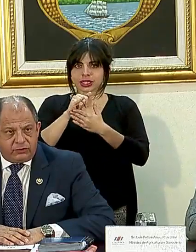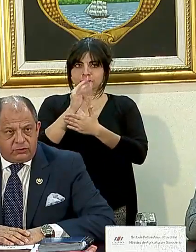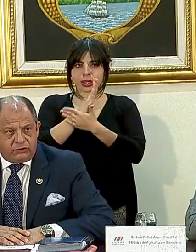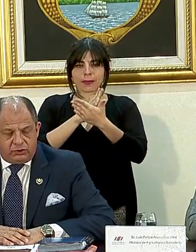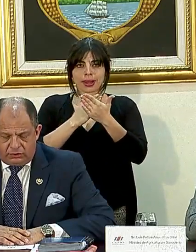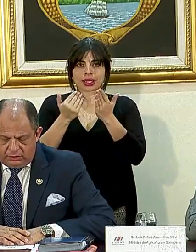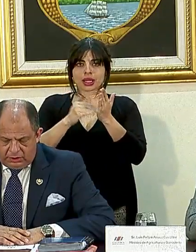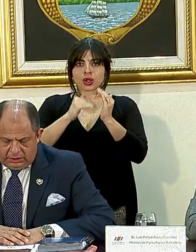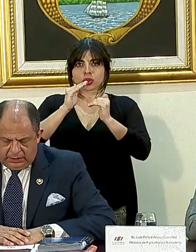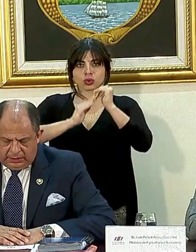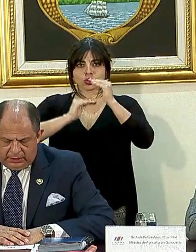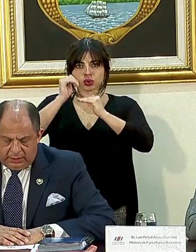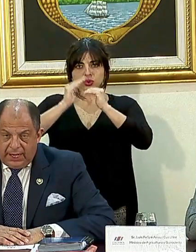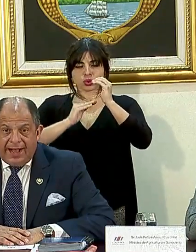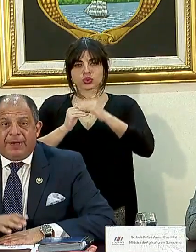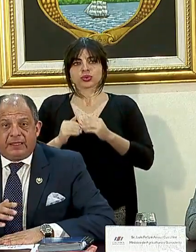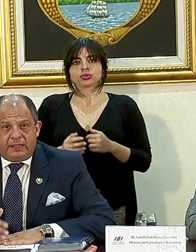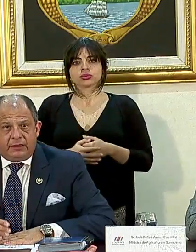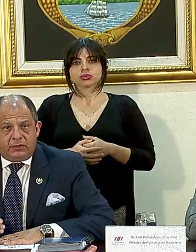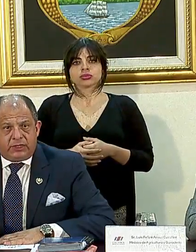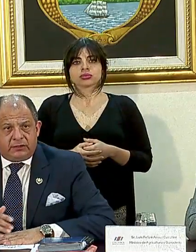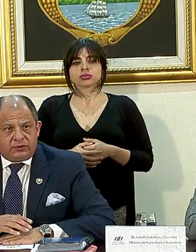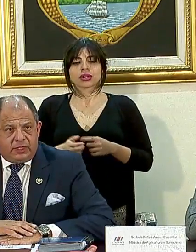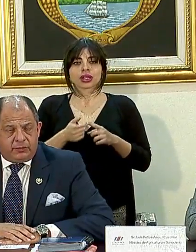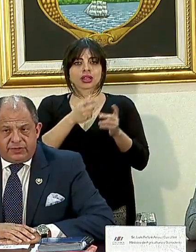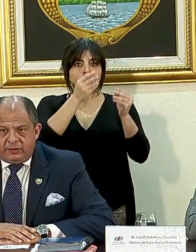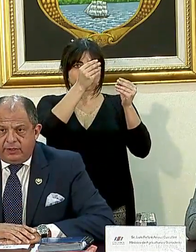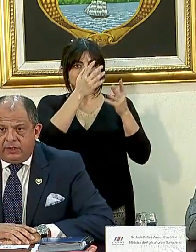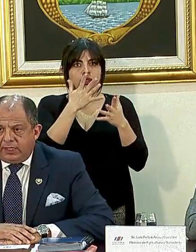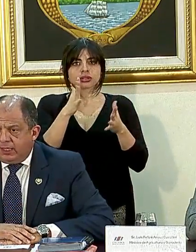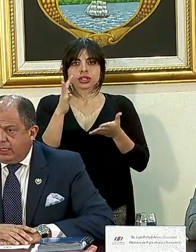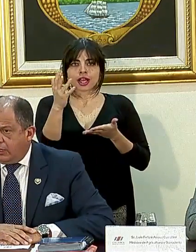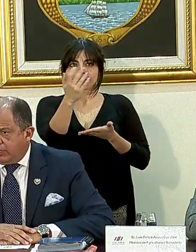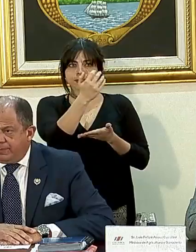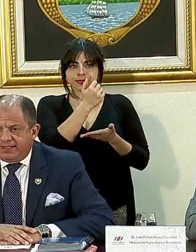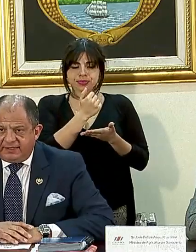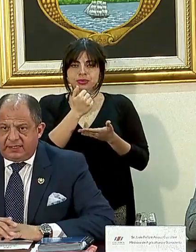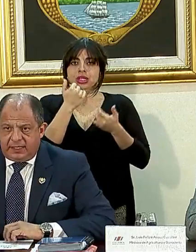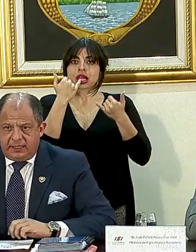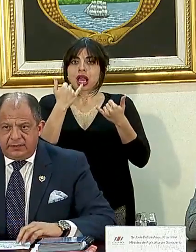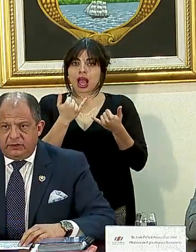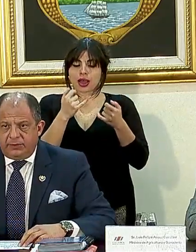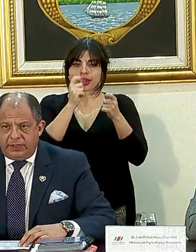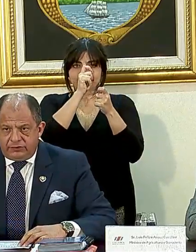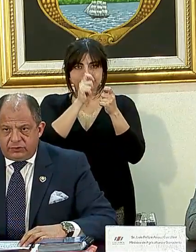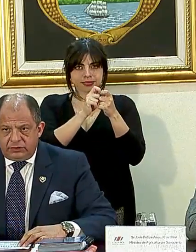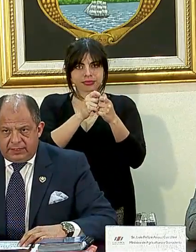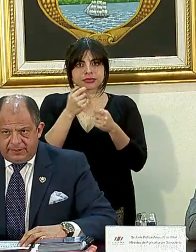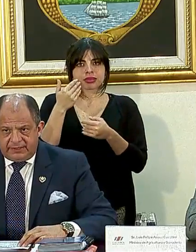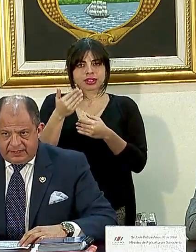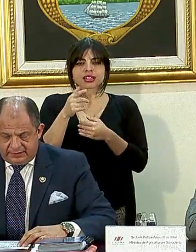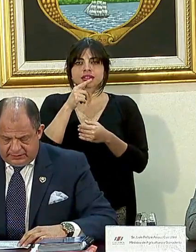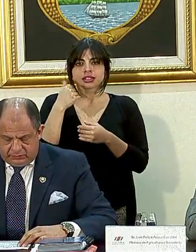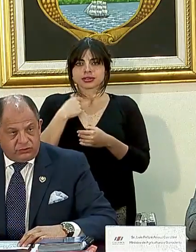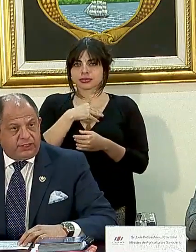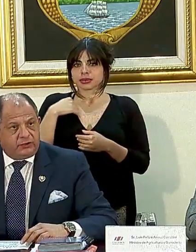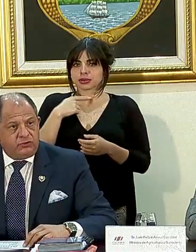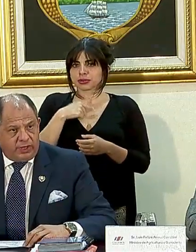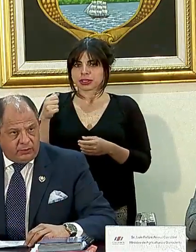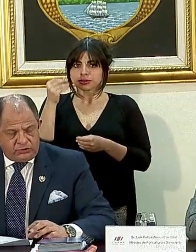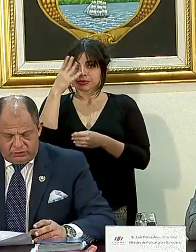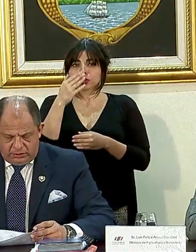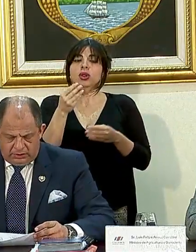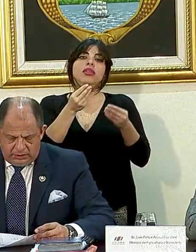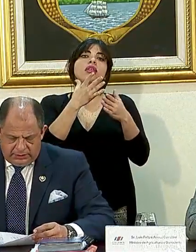de reconstrucción a partir de los datos que hemos recibido y que ahora precisará el señor Ministro de la Presidencia. Estos son